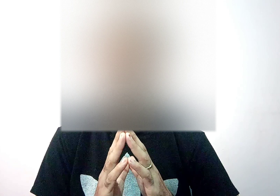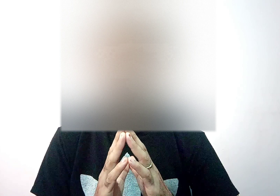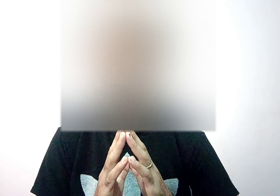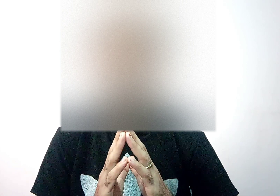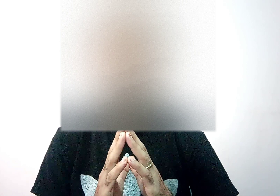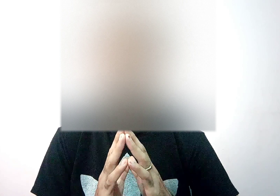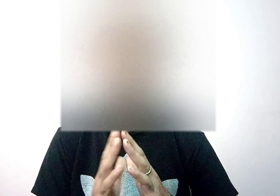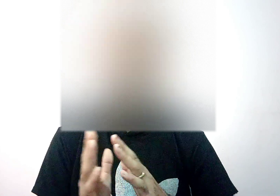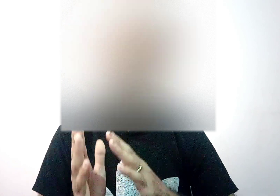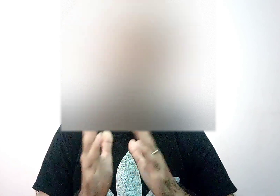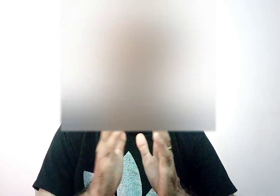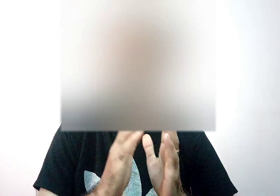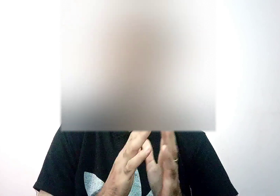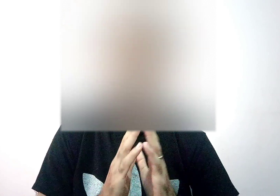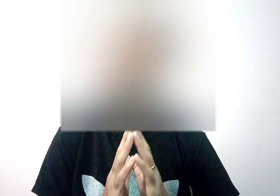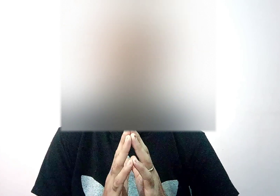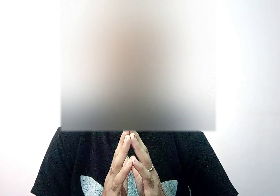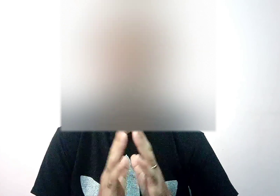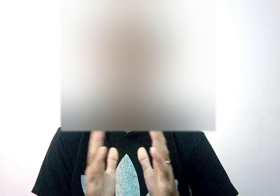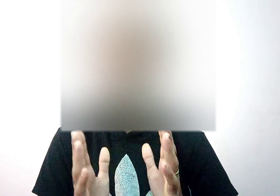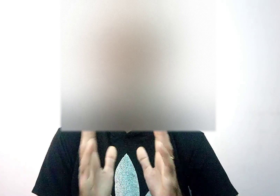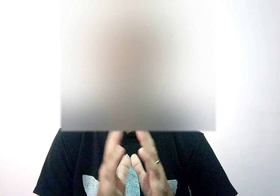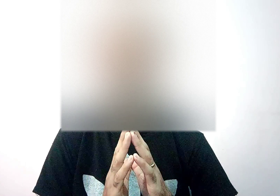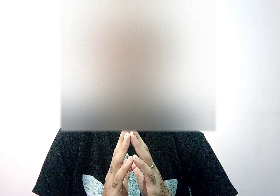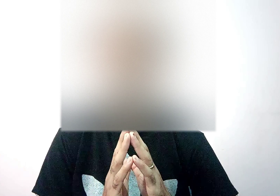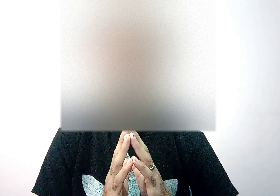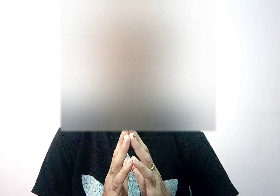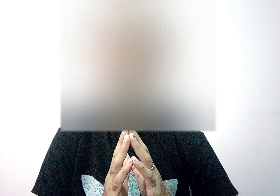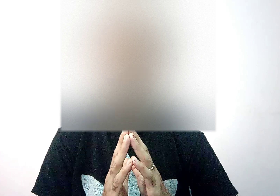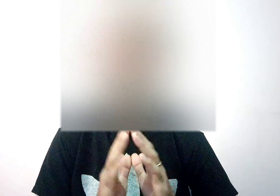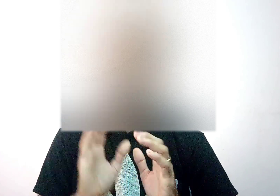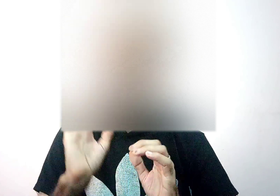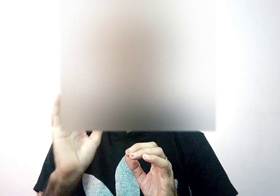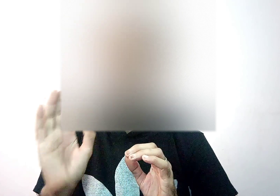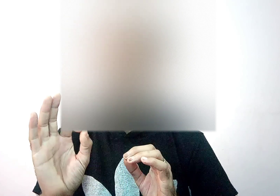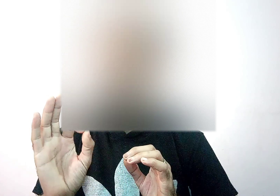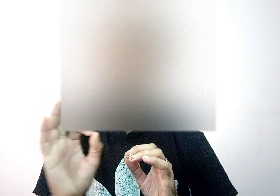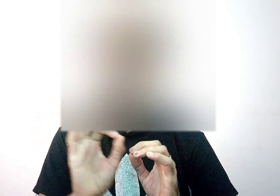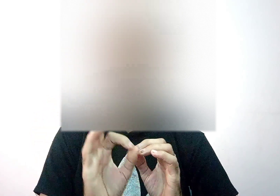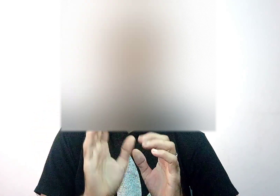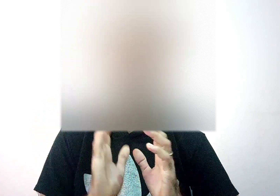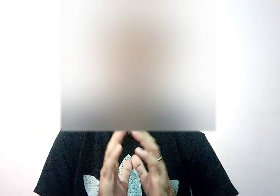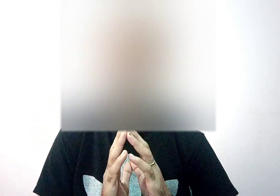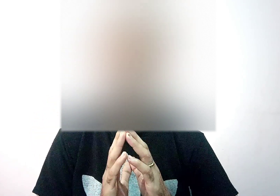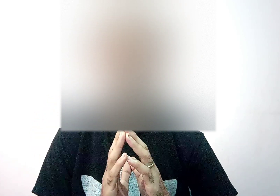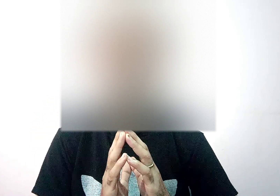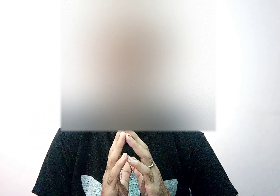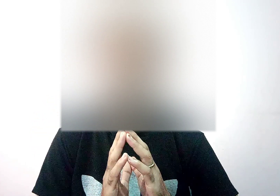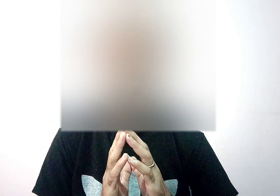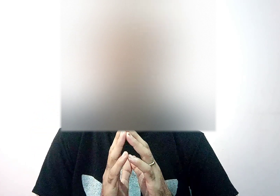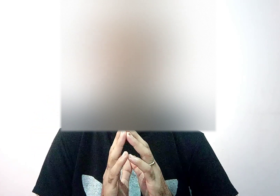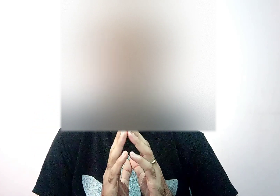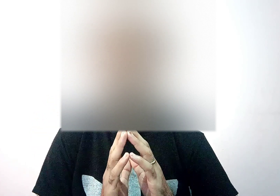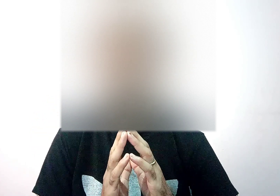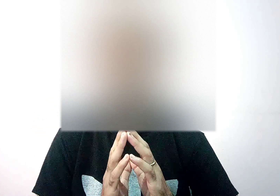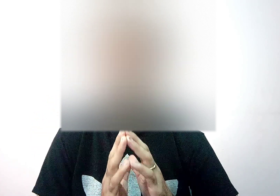ابي احمد في مفاوضات سد النهضه ممكن، يعني ده جايز وده جايز، والايام اللي جايه طبعا